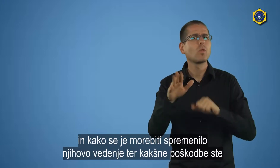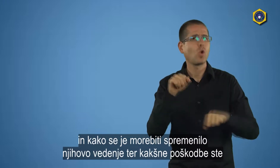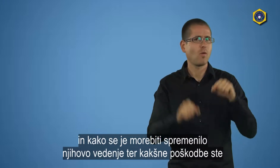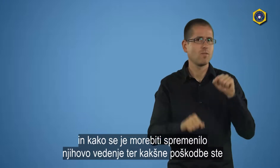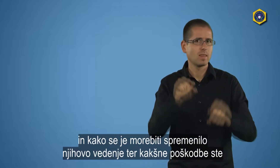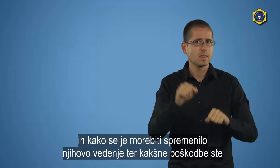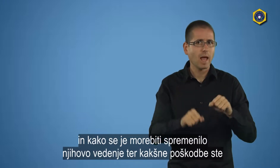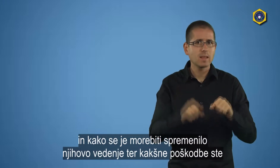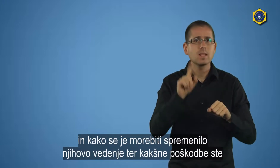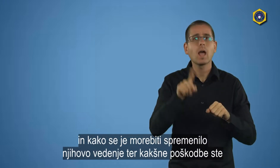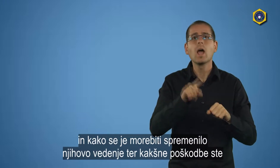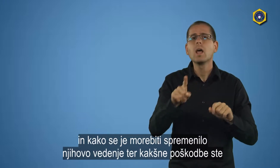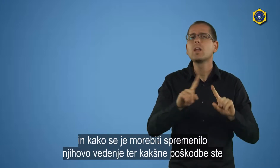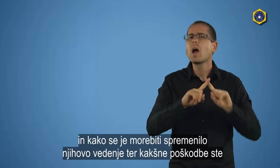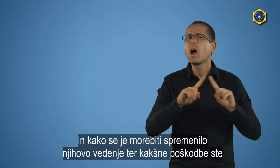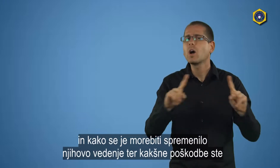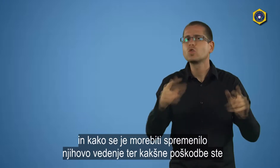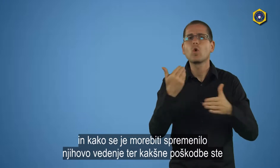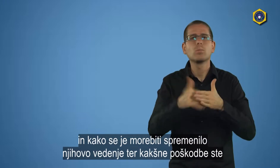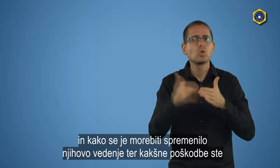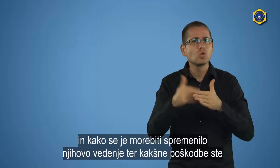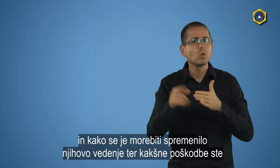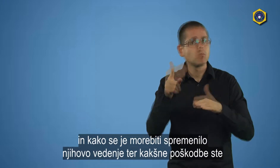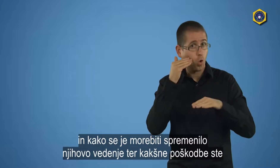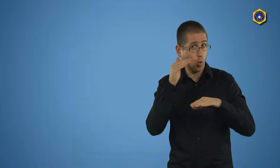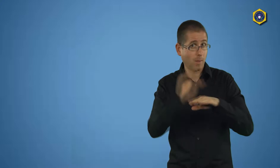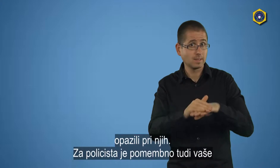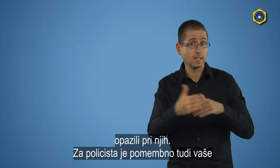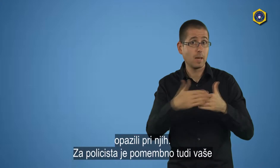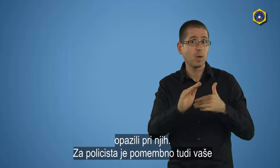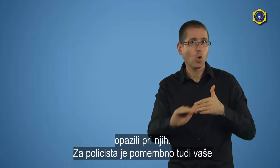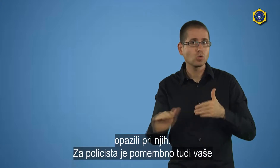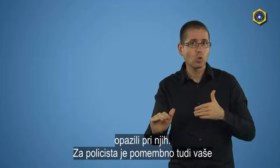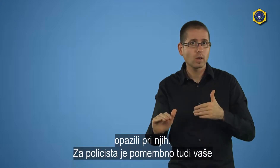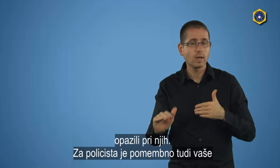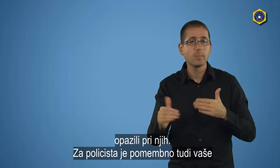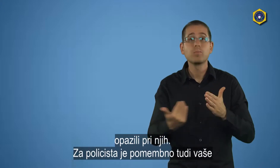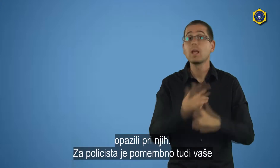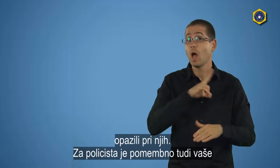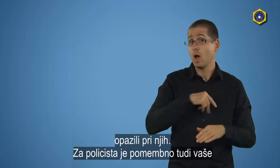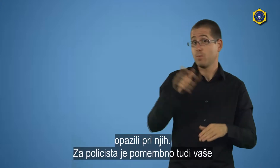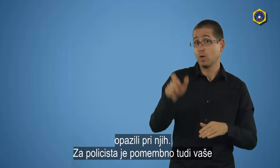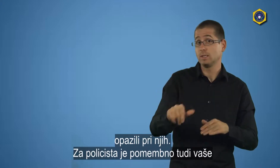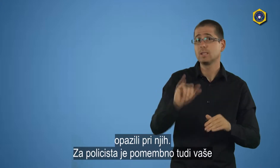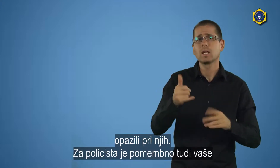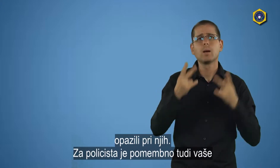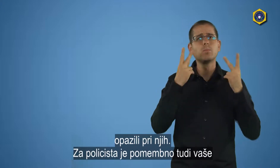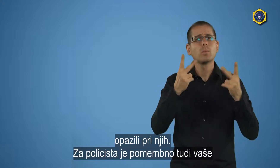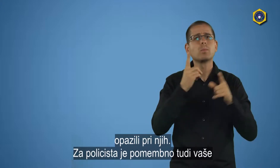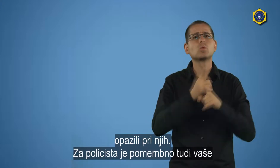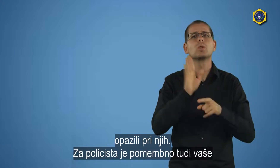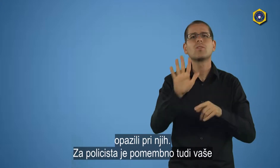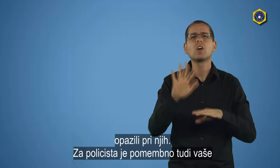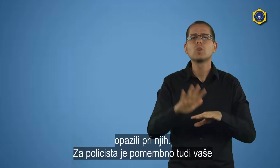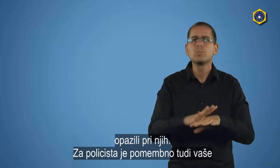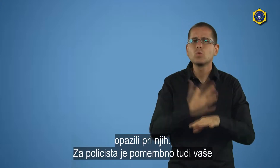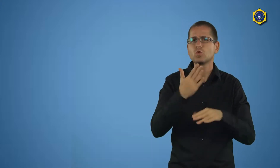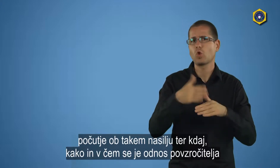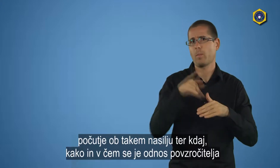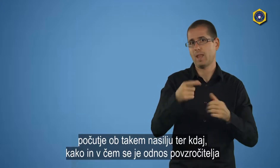njihovo vedenje, ter kakšne poškodbe ste opazili pri njih. Za policista je pomembno tudi vaše počutje